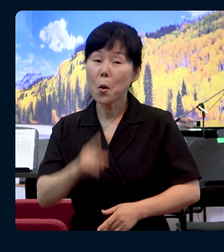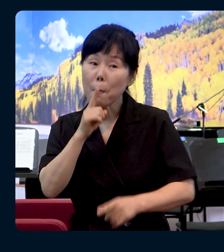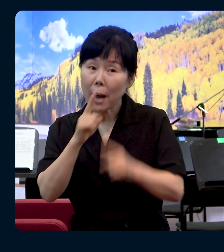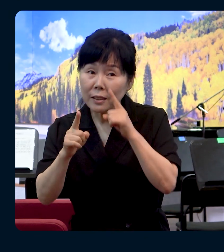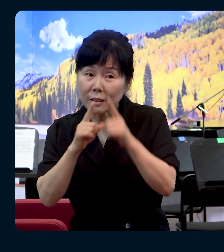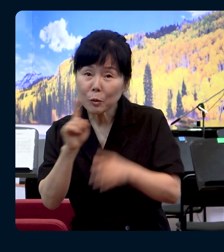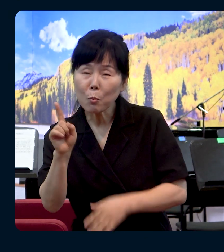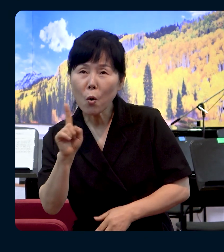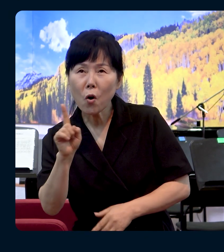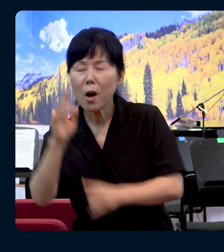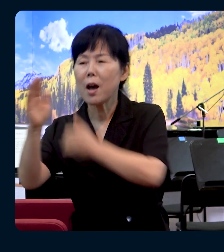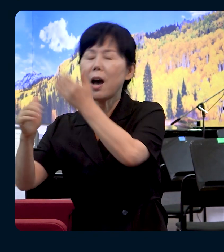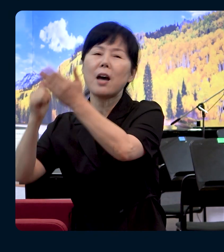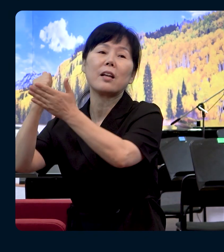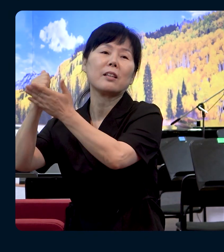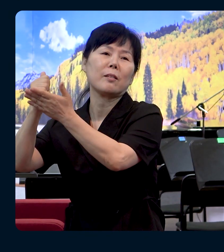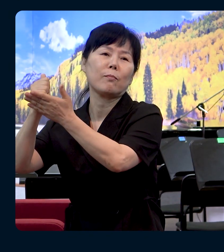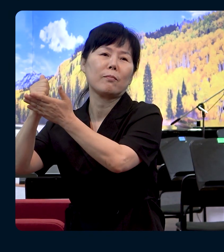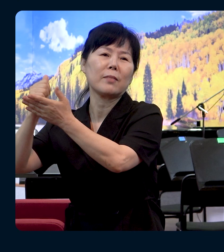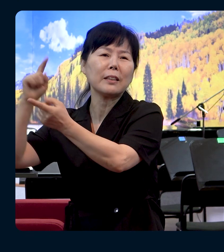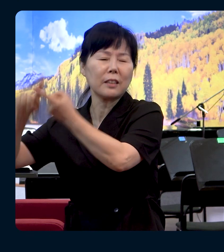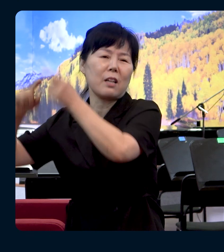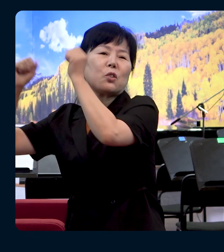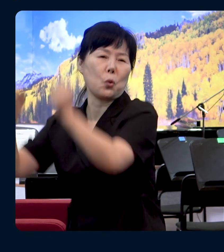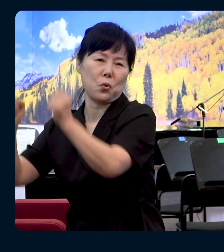말씀은요, 하나님의 존재의 힘이에요.